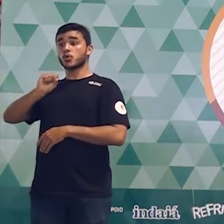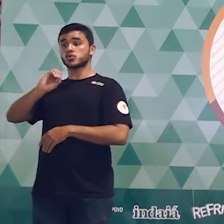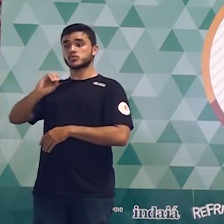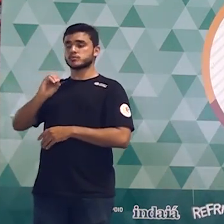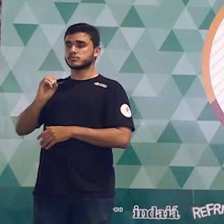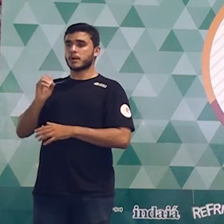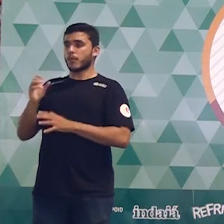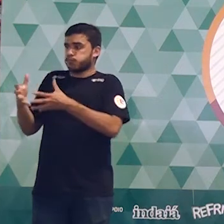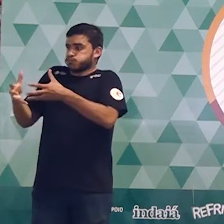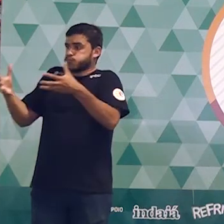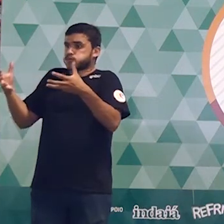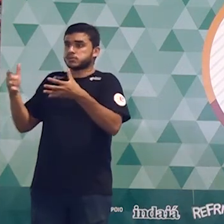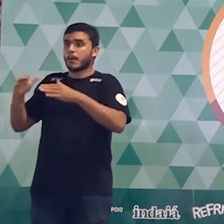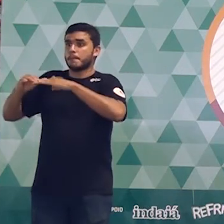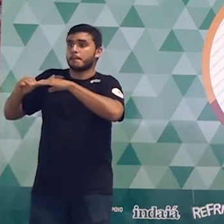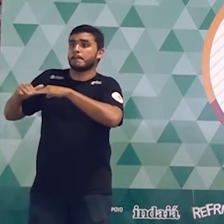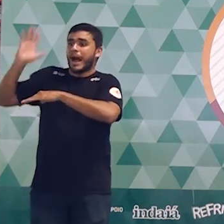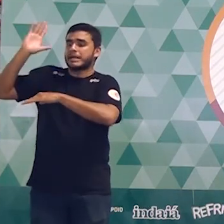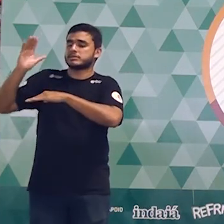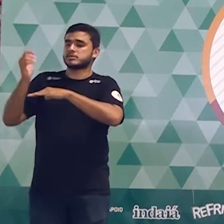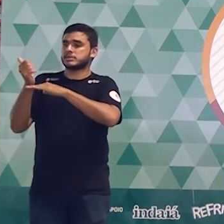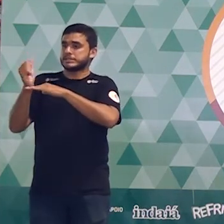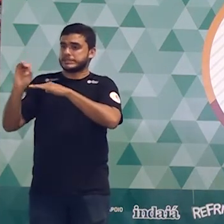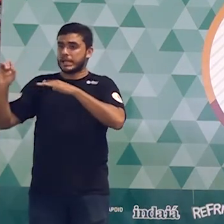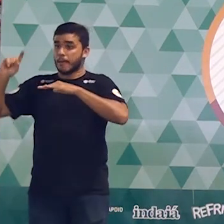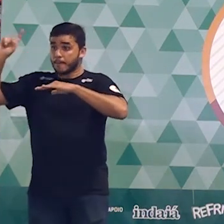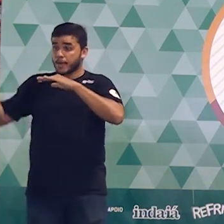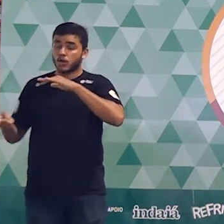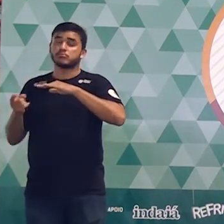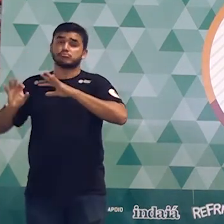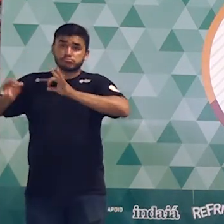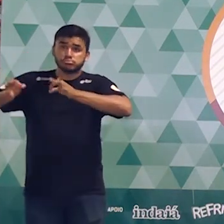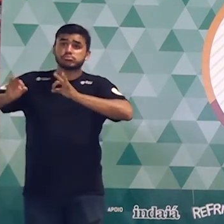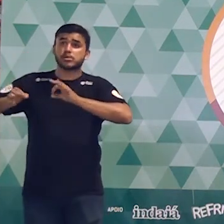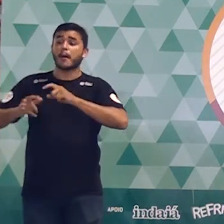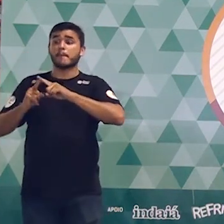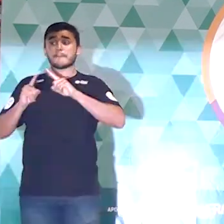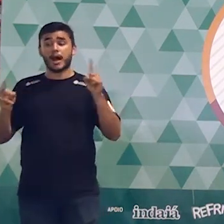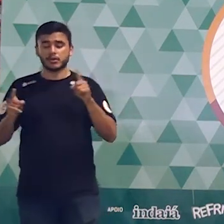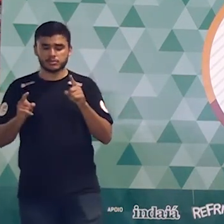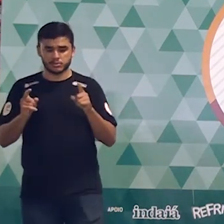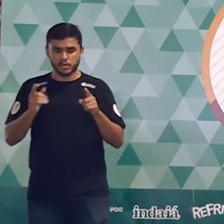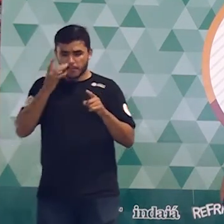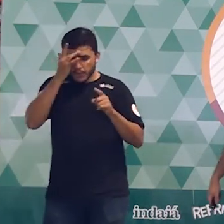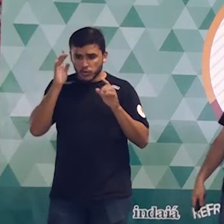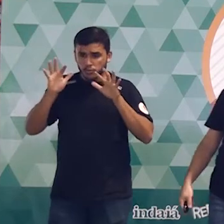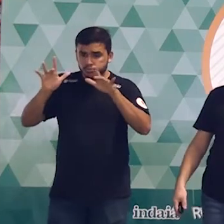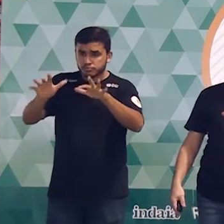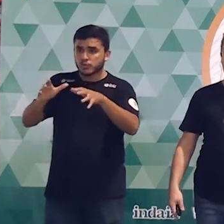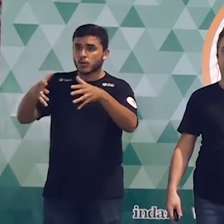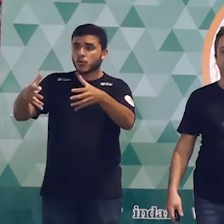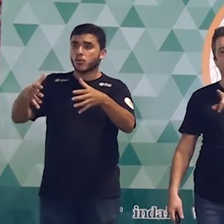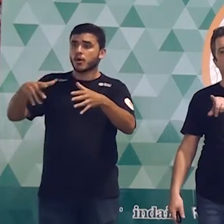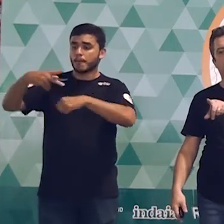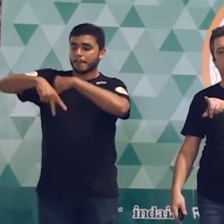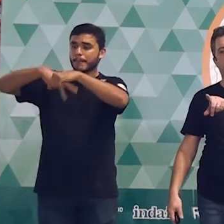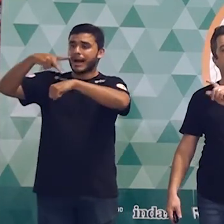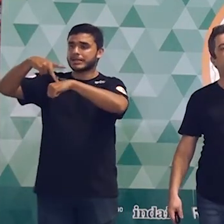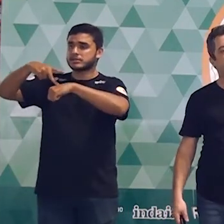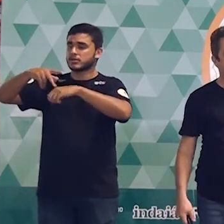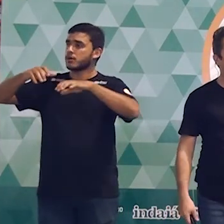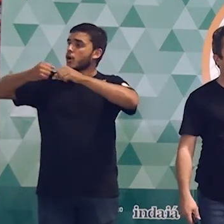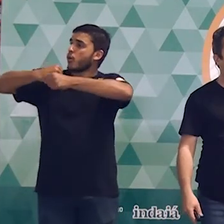área, ele vai ter a ideia de país povoado. Como é que é um país povoado? Deixa eu te mostrar aqui uma questão básica